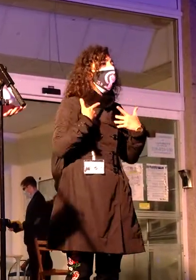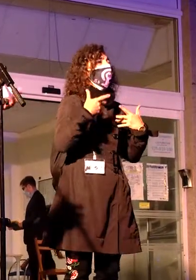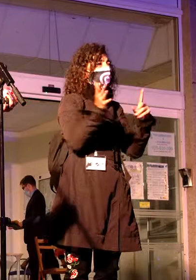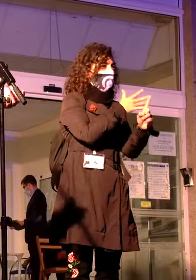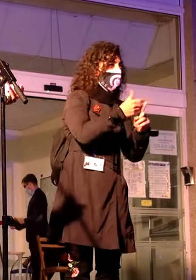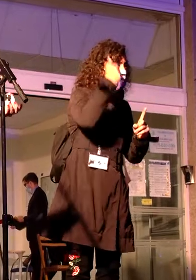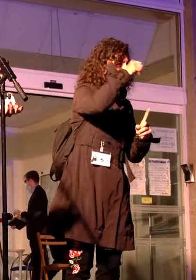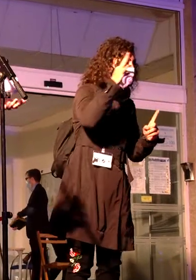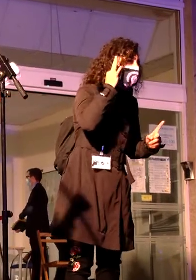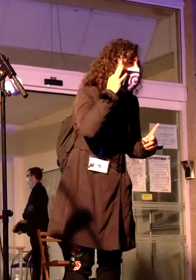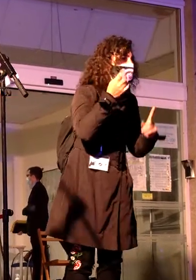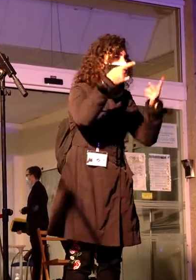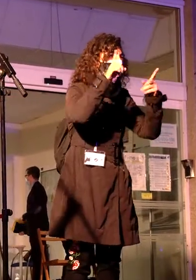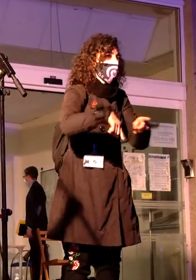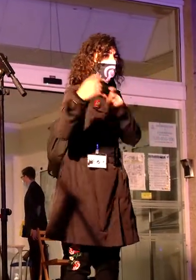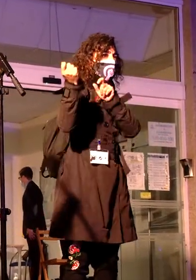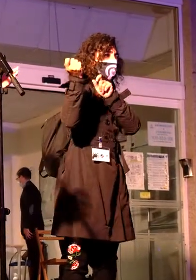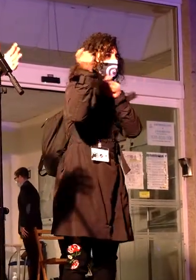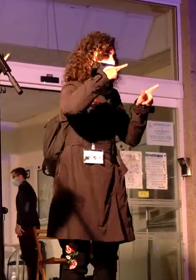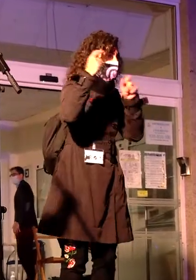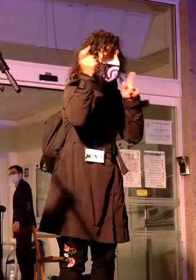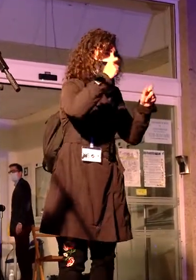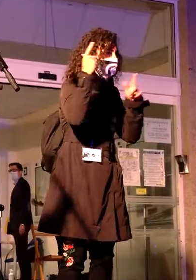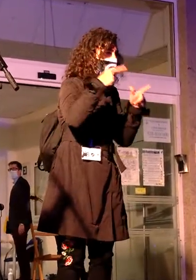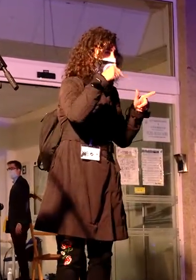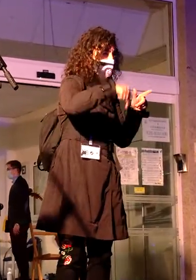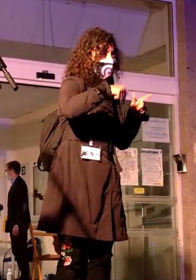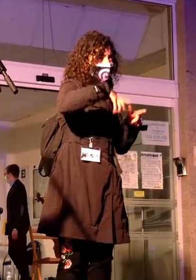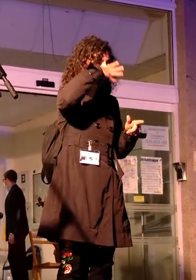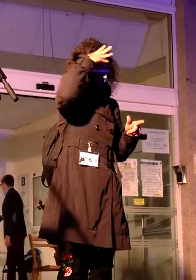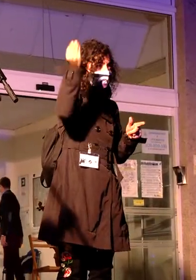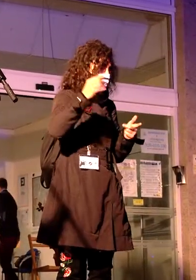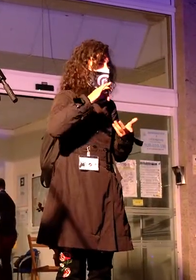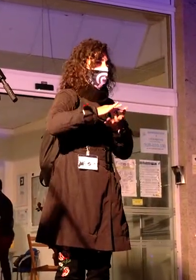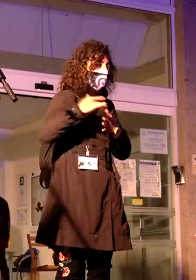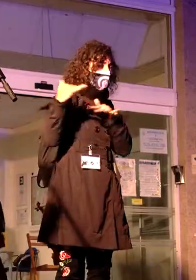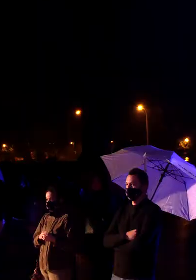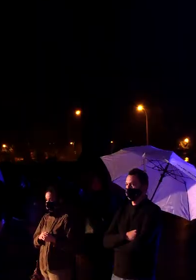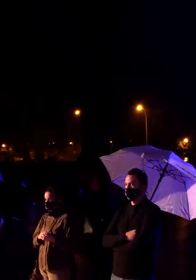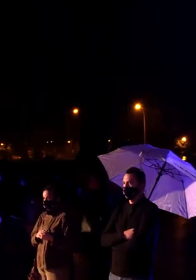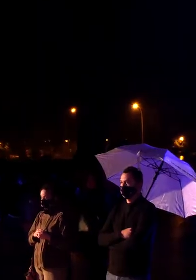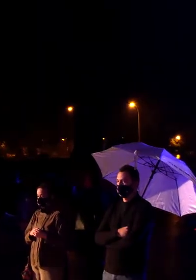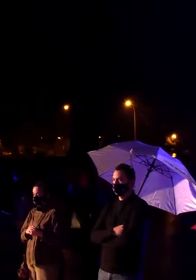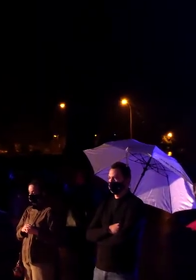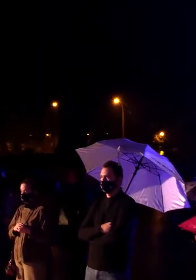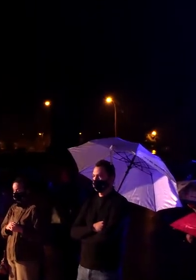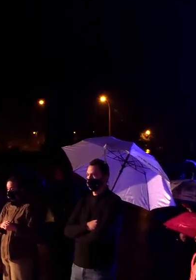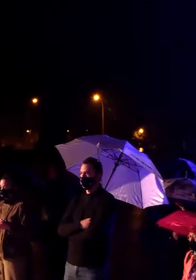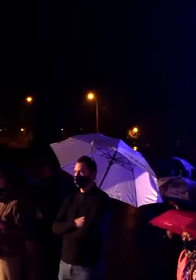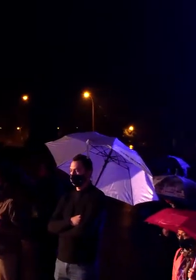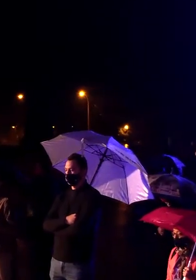género y también de la migración que hemos tenido en esta isla de Lanzarote. Guardemos un minuto de silencio.